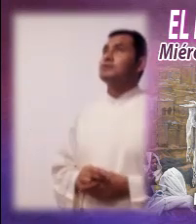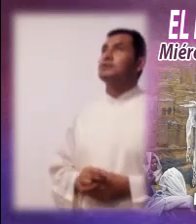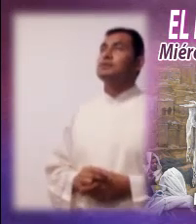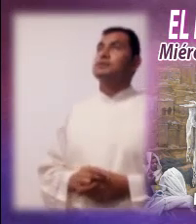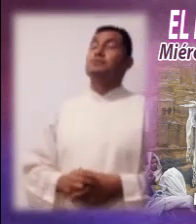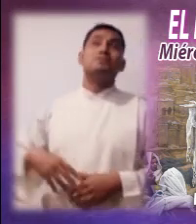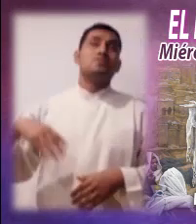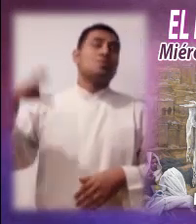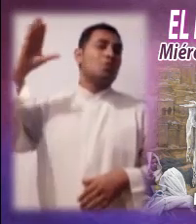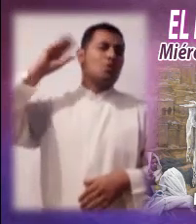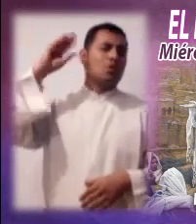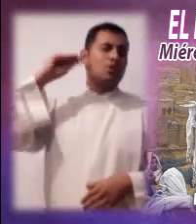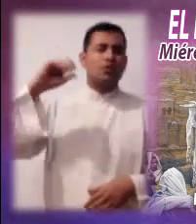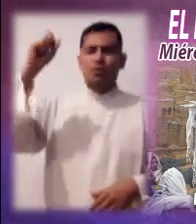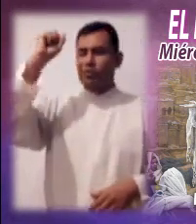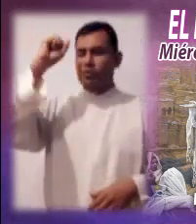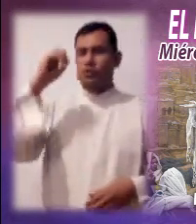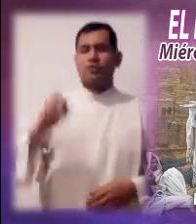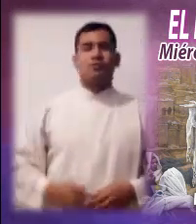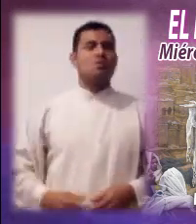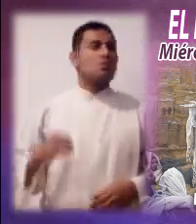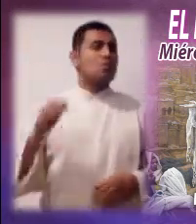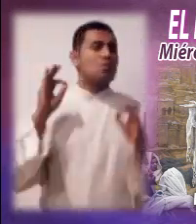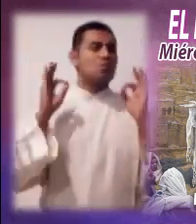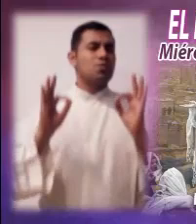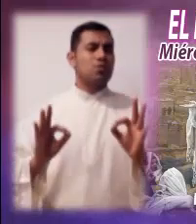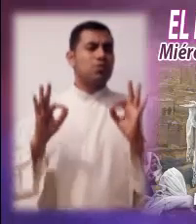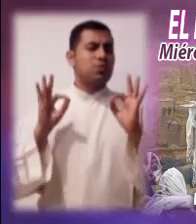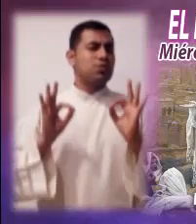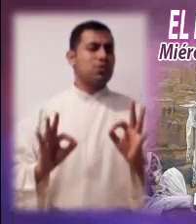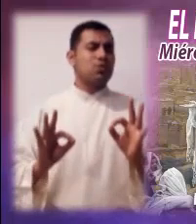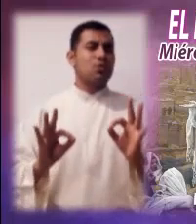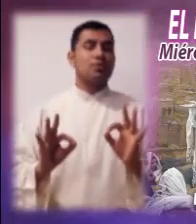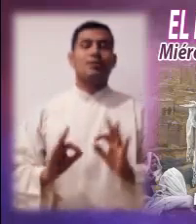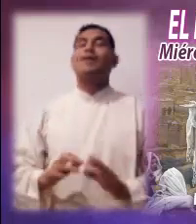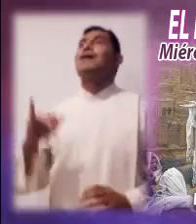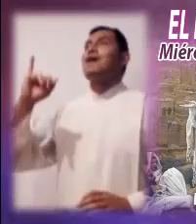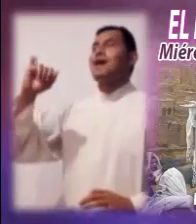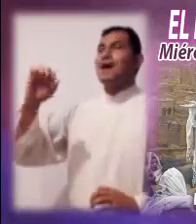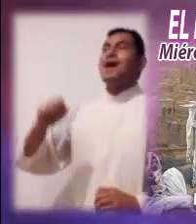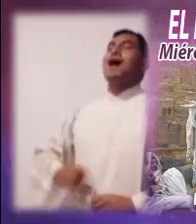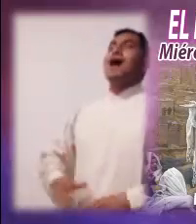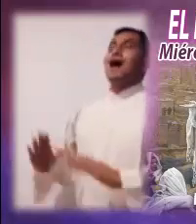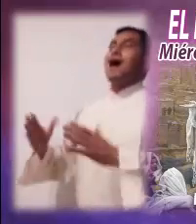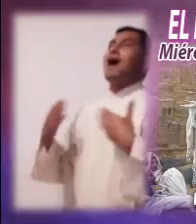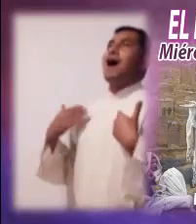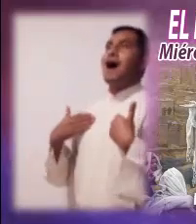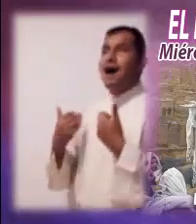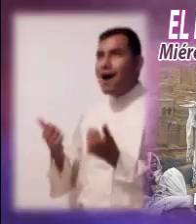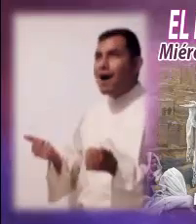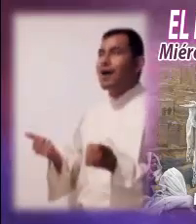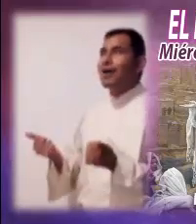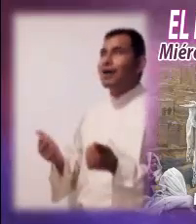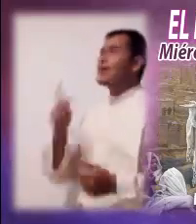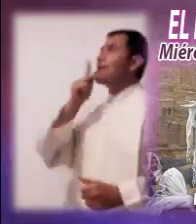dan la seguridad a un vehículo. No basta tener reparado el motor, se tiene que poner atención